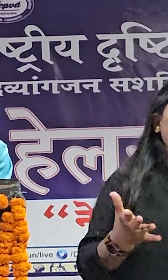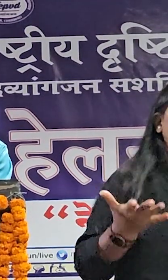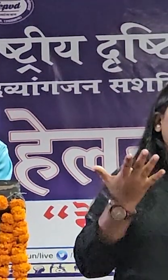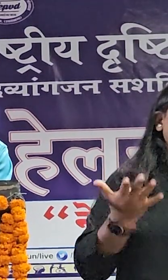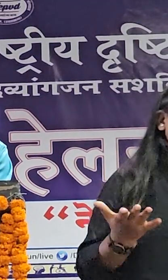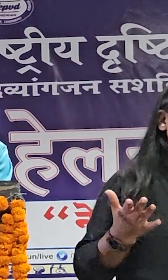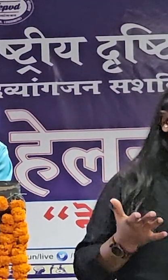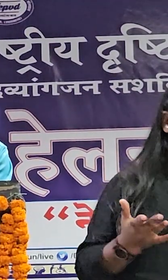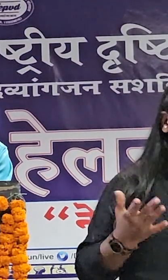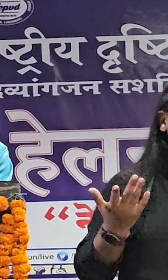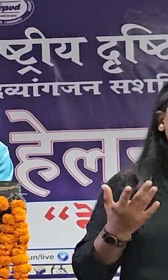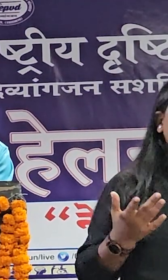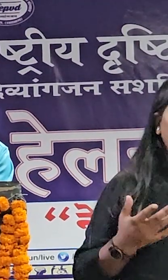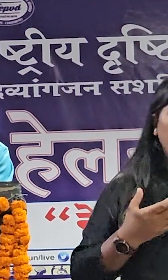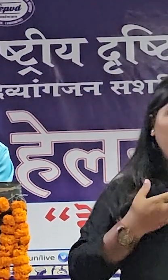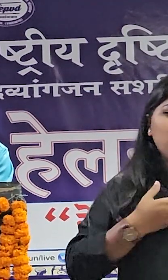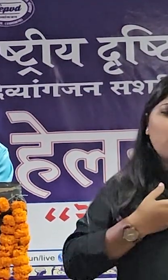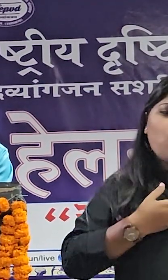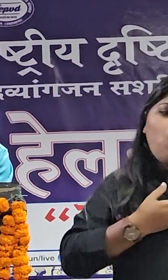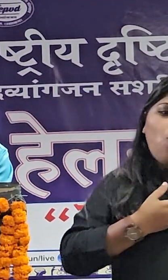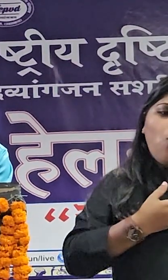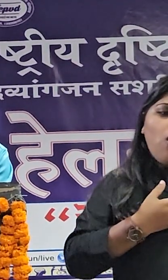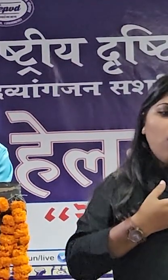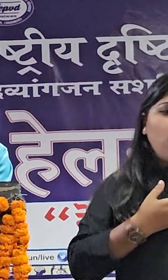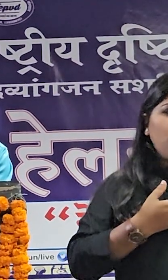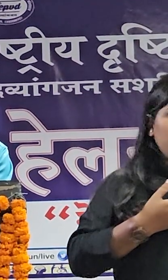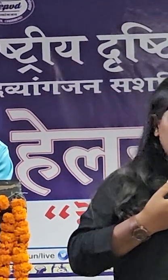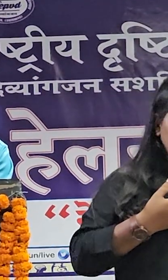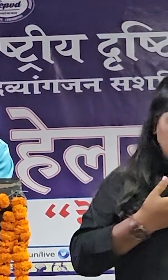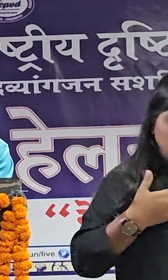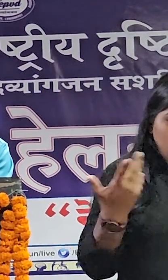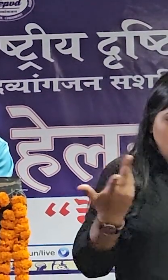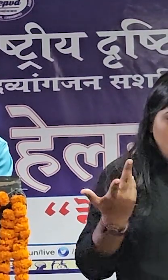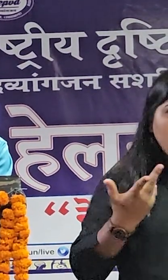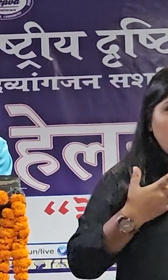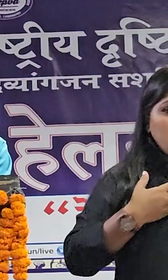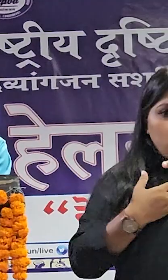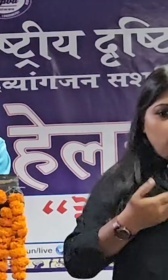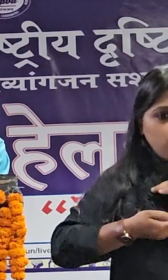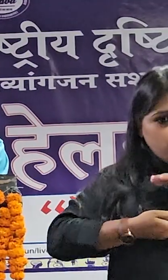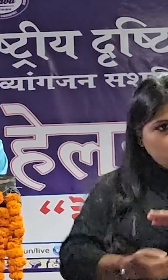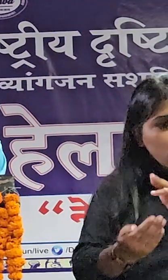ऐसा किया क्या हमने कर्म जो पाप इसने भोगा।